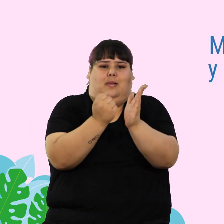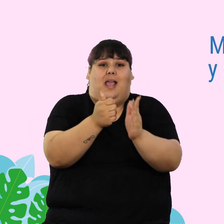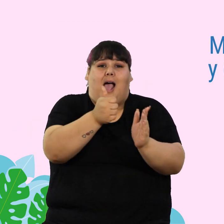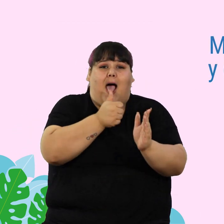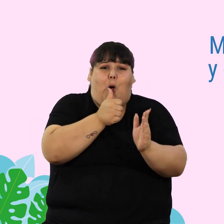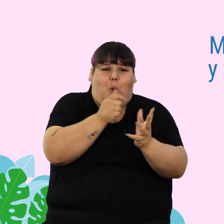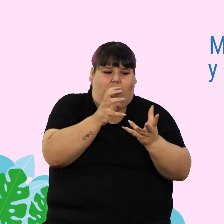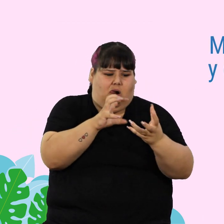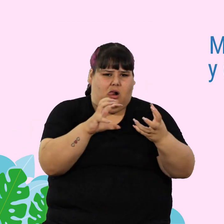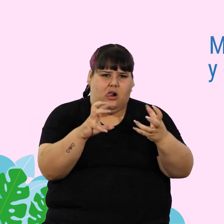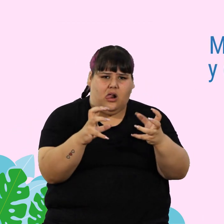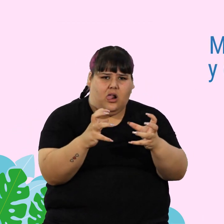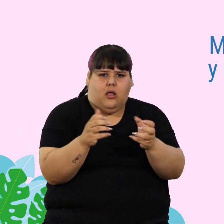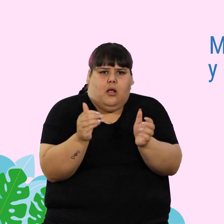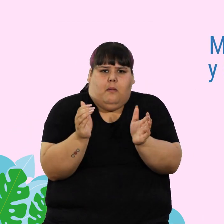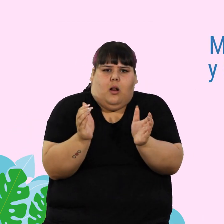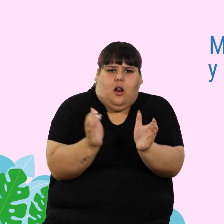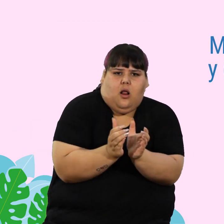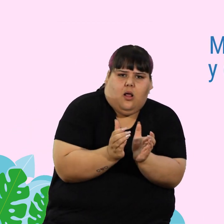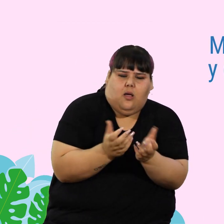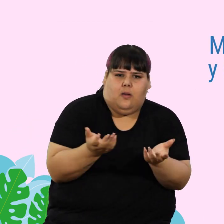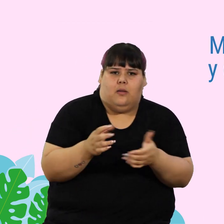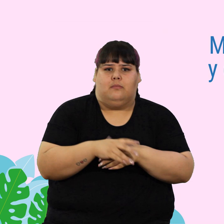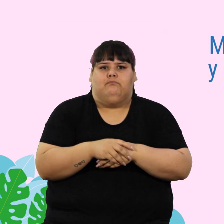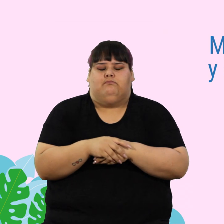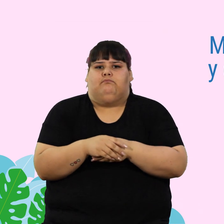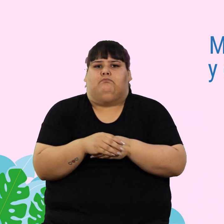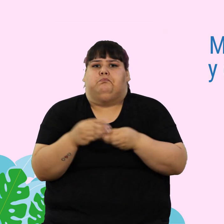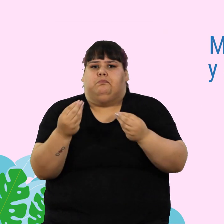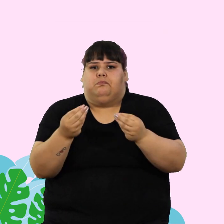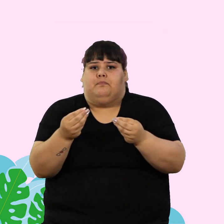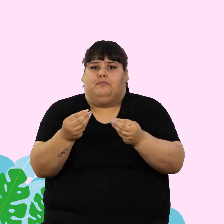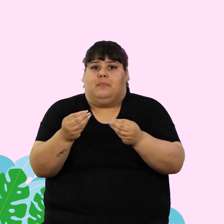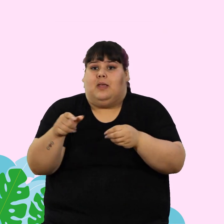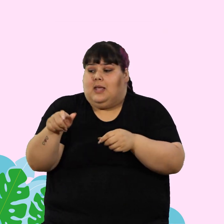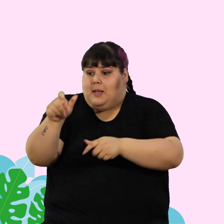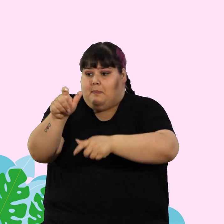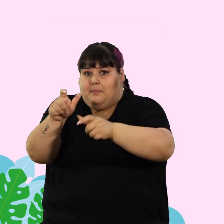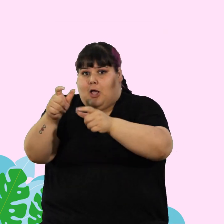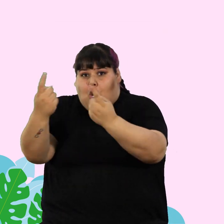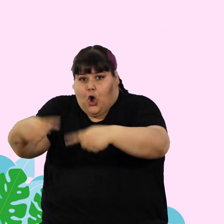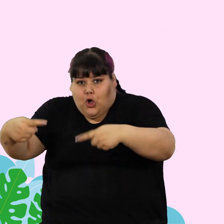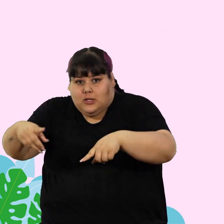calidad y disponibilidad del agua, logrando que no sea accesible para todos los seres vivos.